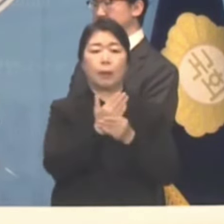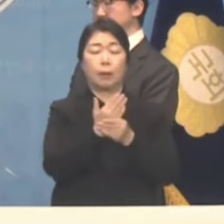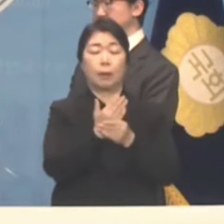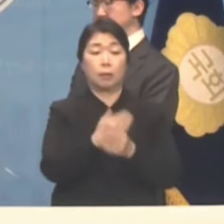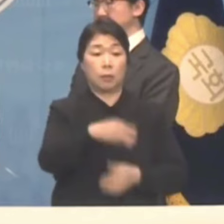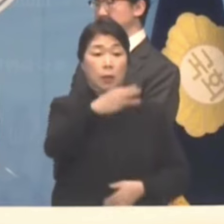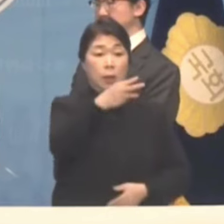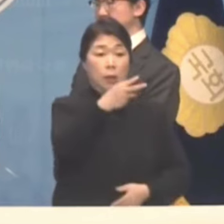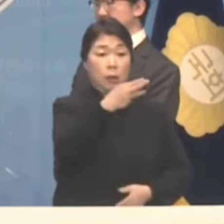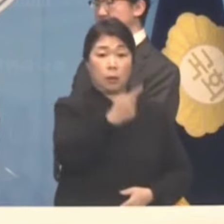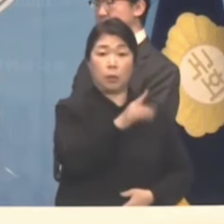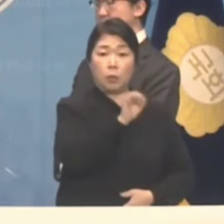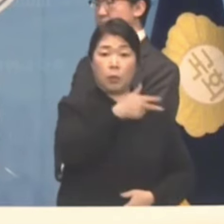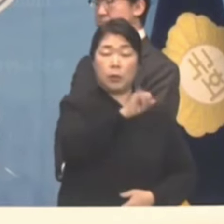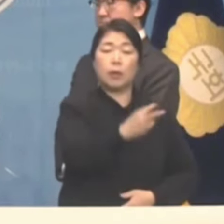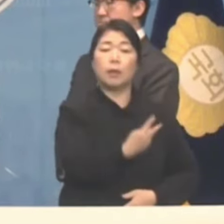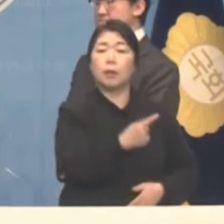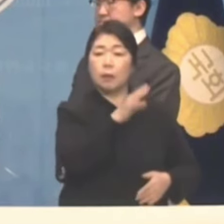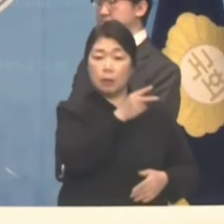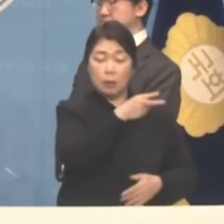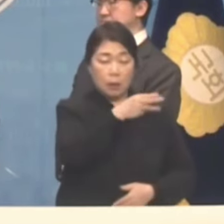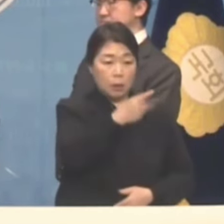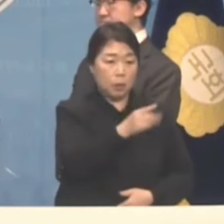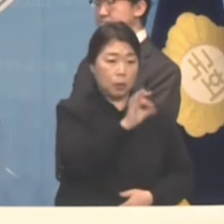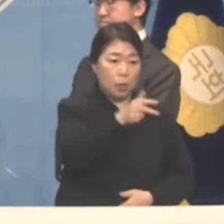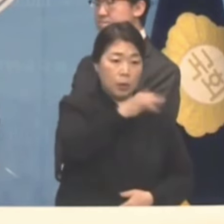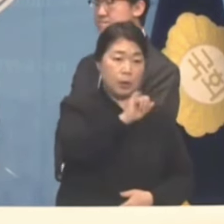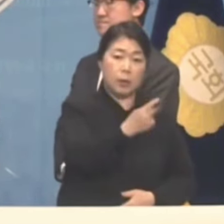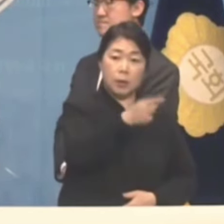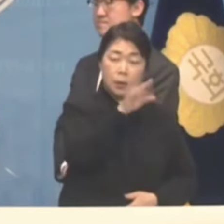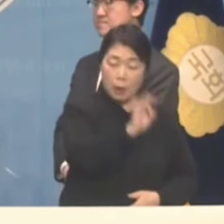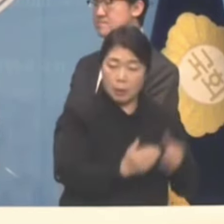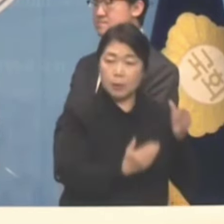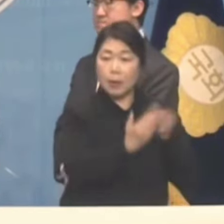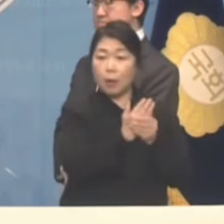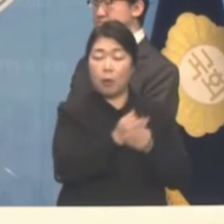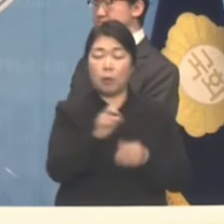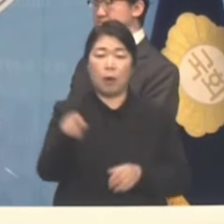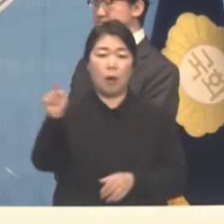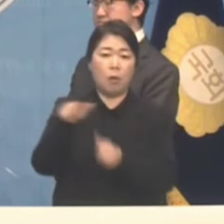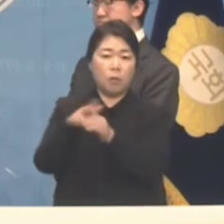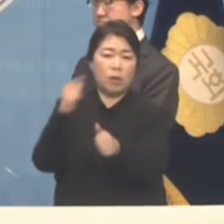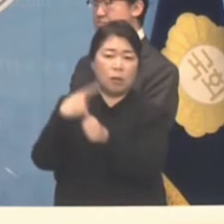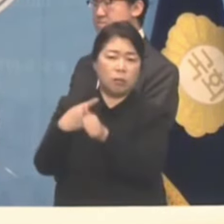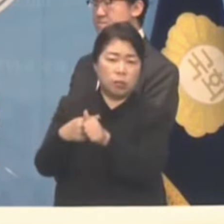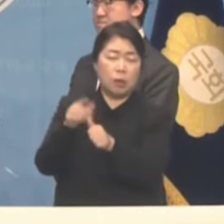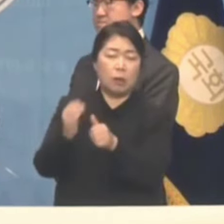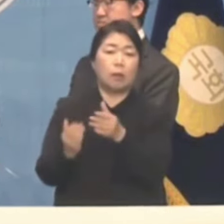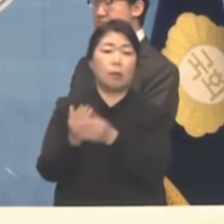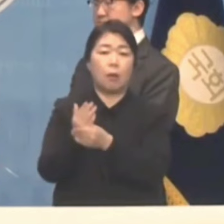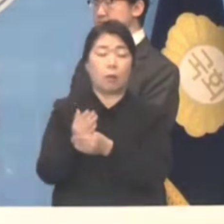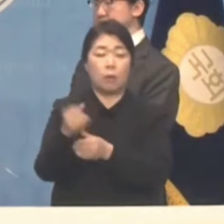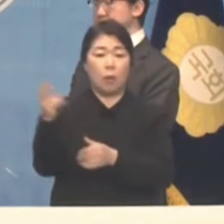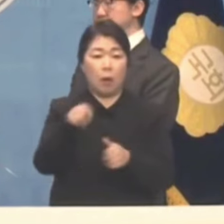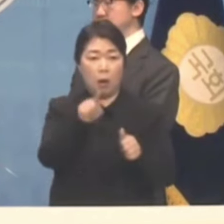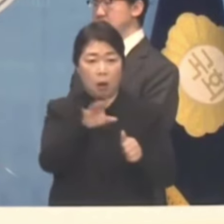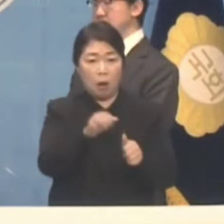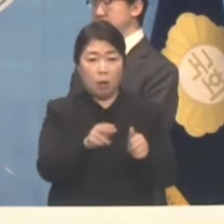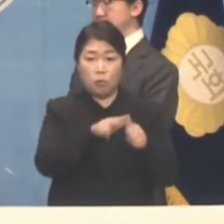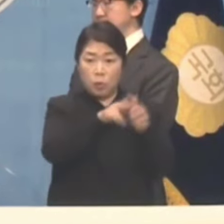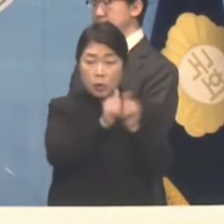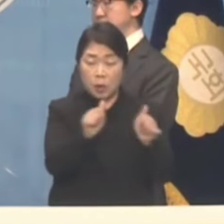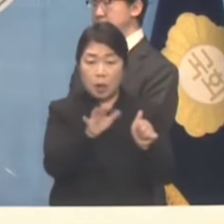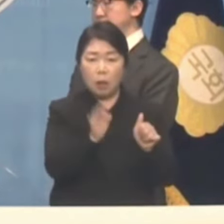사건 그다음에 상대 후보 비방 사건 상대 후보 매수 사건 등 이재명의 여러 가지 법적